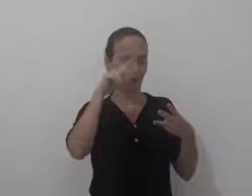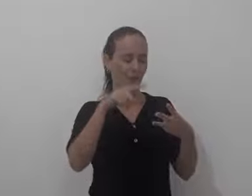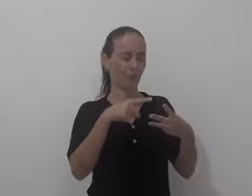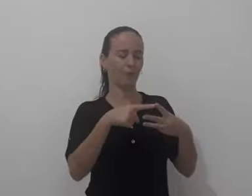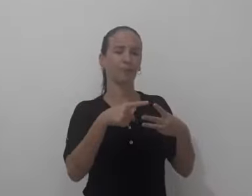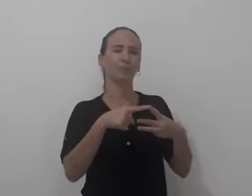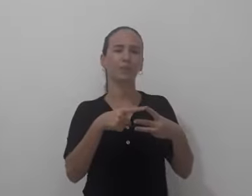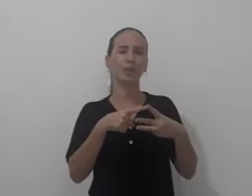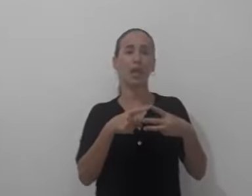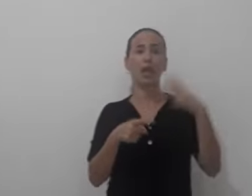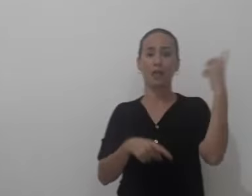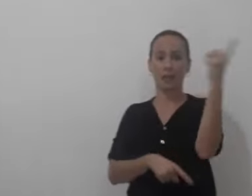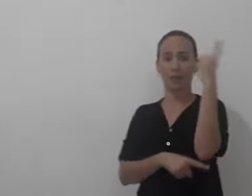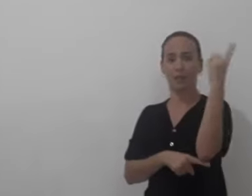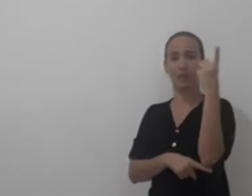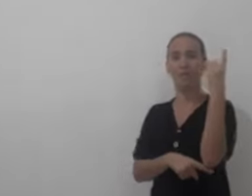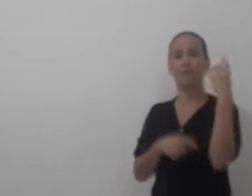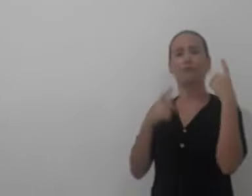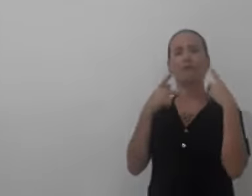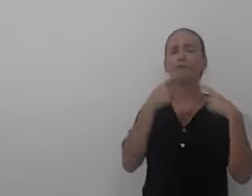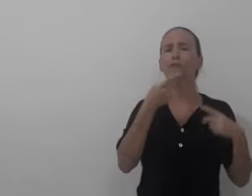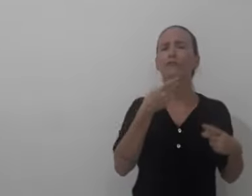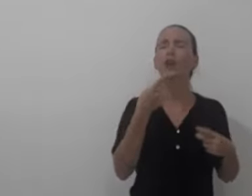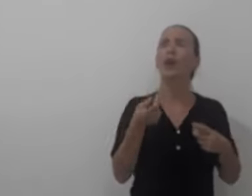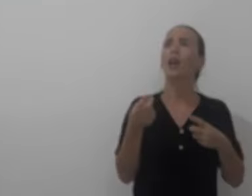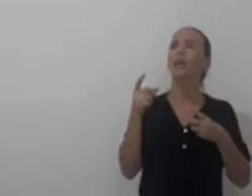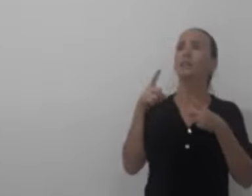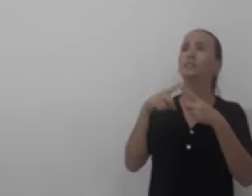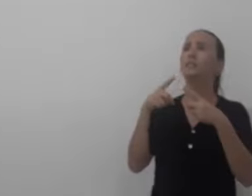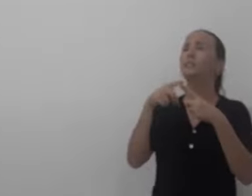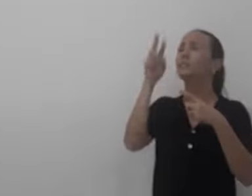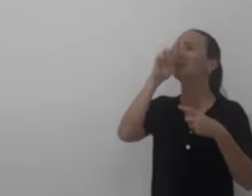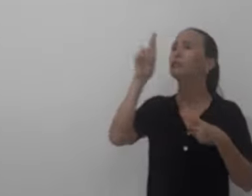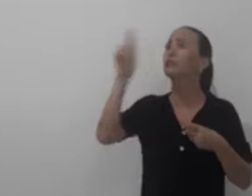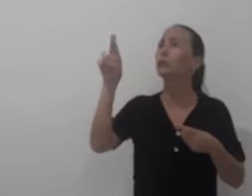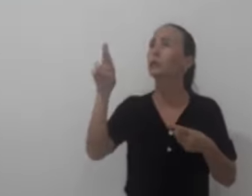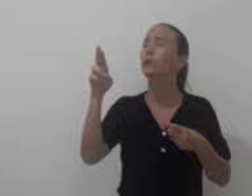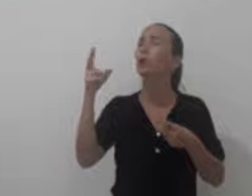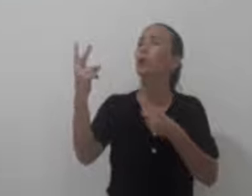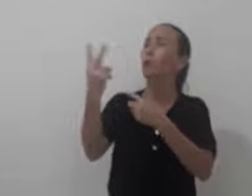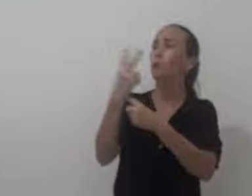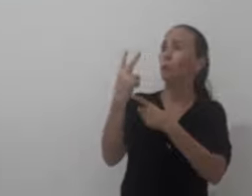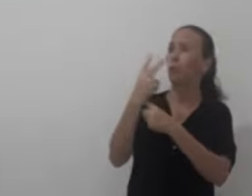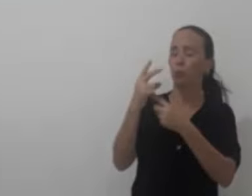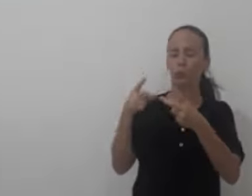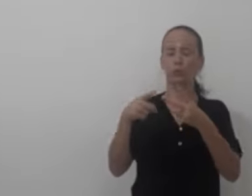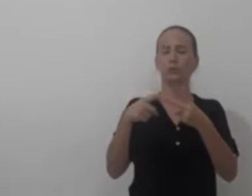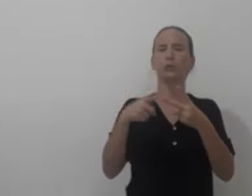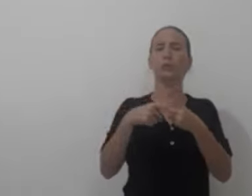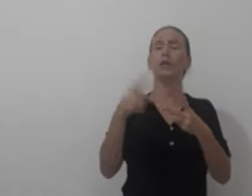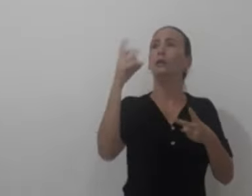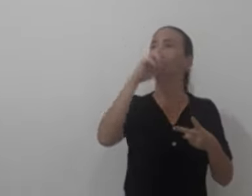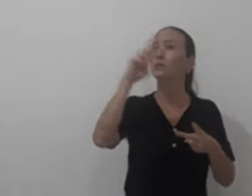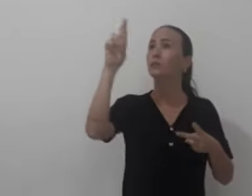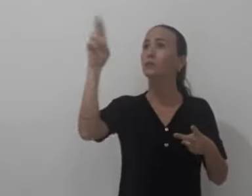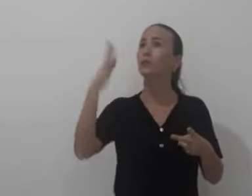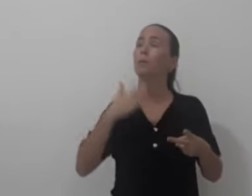mim. Segundo, o amparo de Deus. Ele vai dizer: o Senhor é o meu amparo. E terceiro, eles encontram o Deus